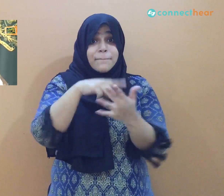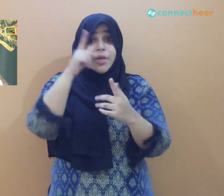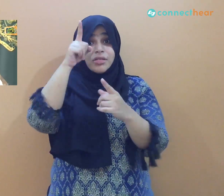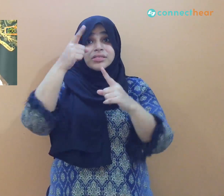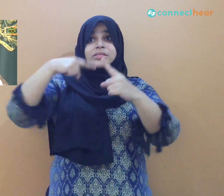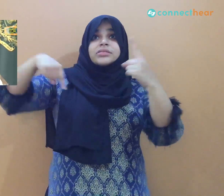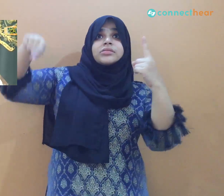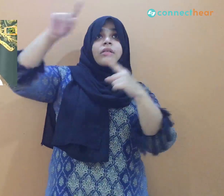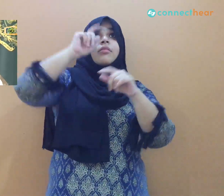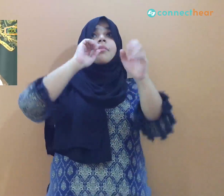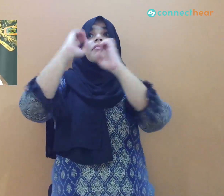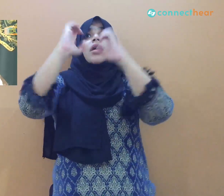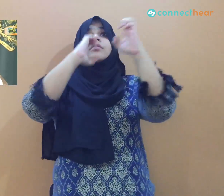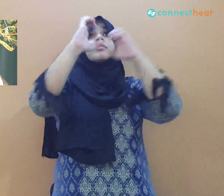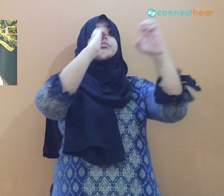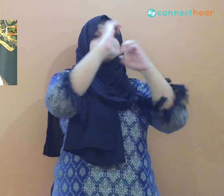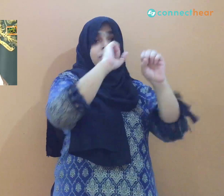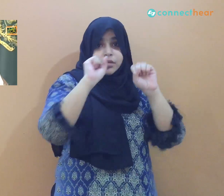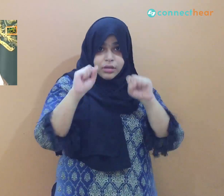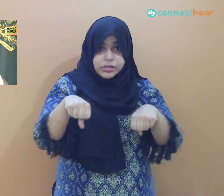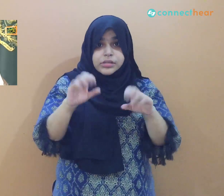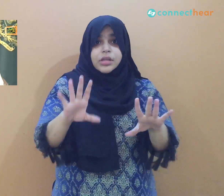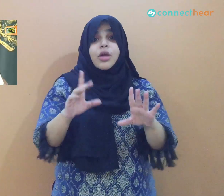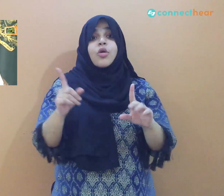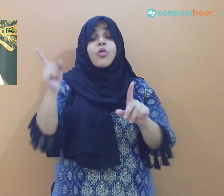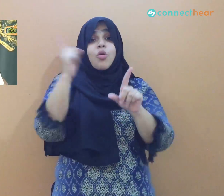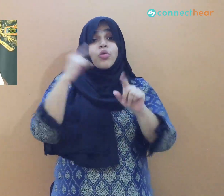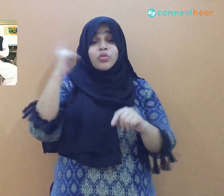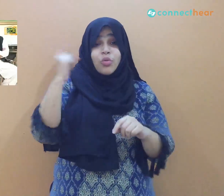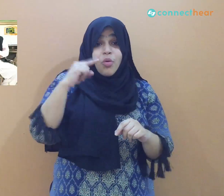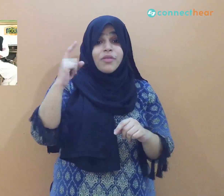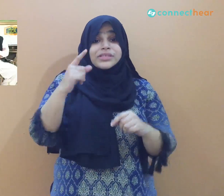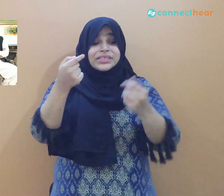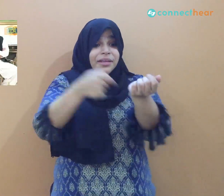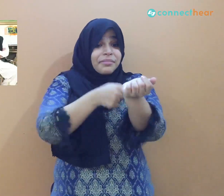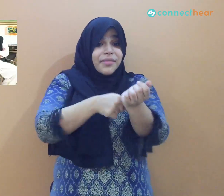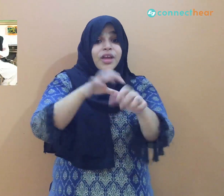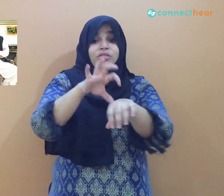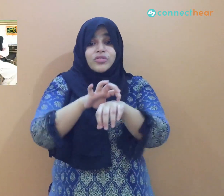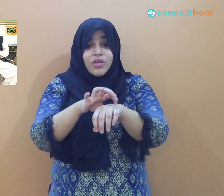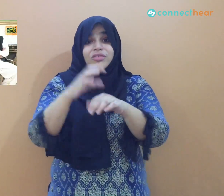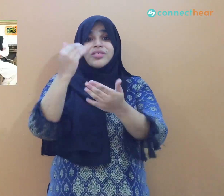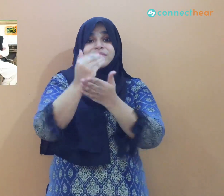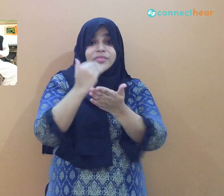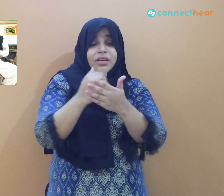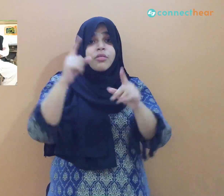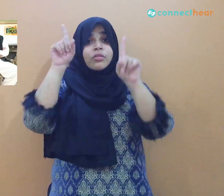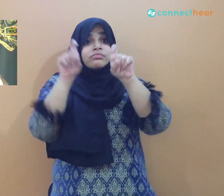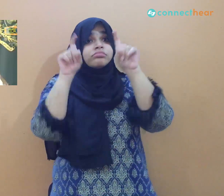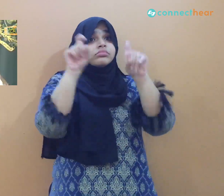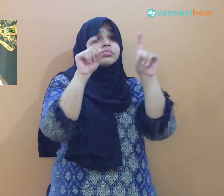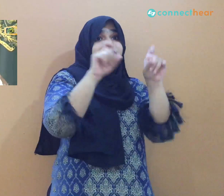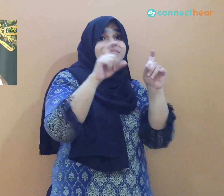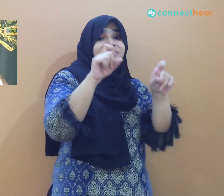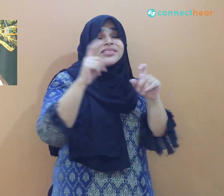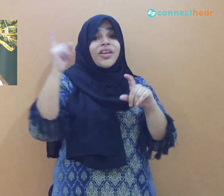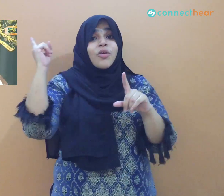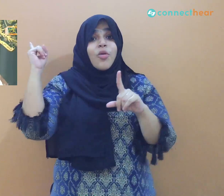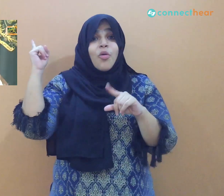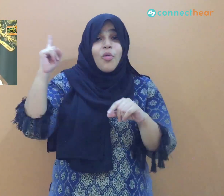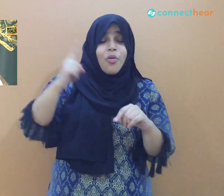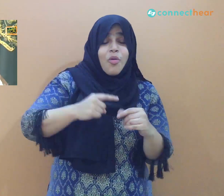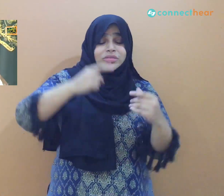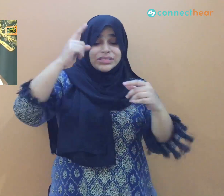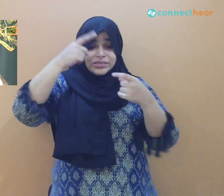سارے صوبوں سے کوآرڈینیٹ کرتا ہے، جو ہر روز میڈیکل رپورٹس لیتا ہے، ڈاکٹرز ہمارے بیٹھے ہوئے جو اسیسمنٹ کرتے ہیں،